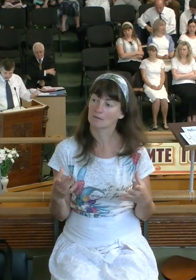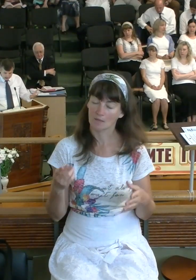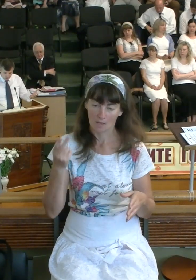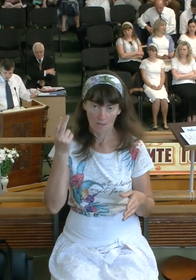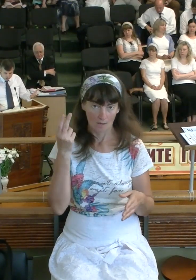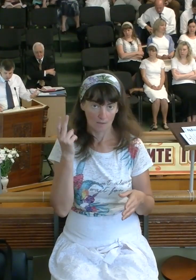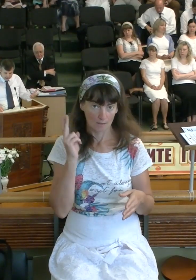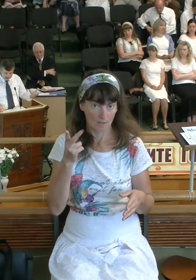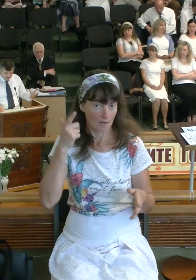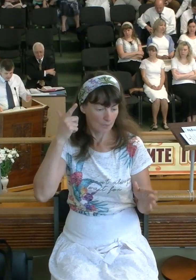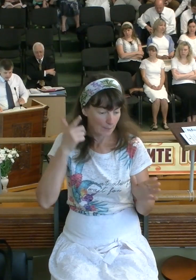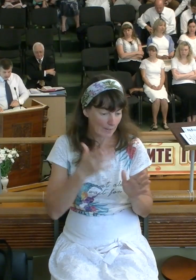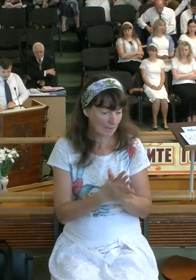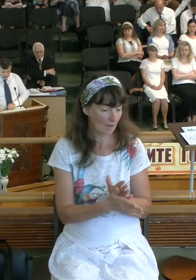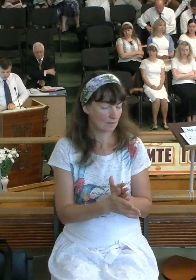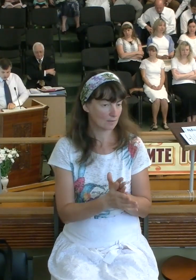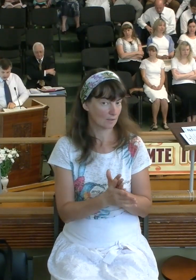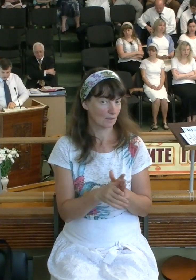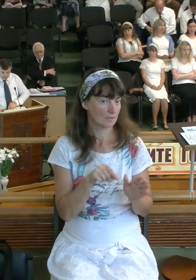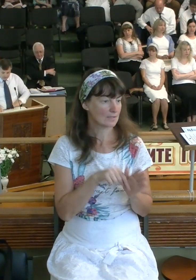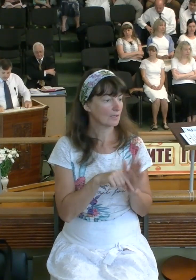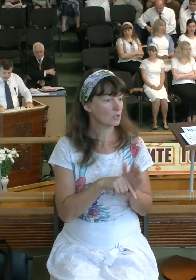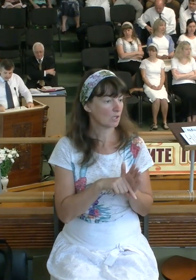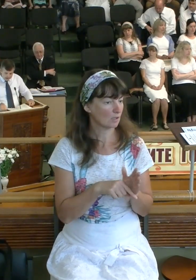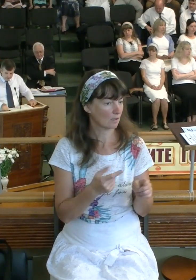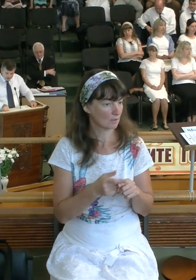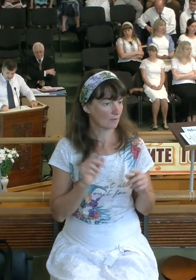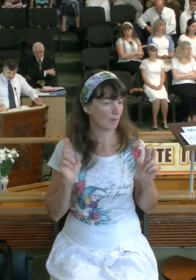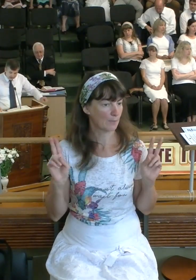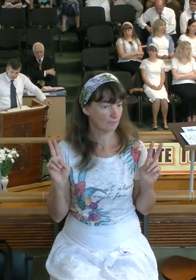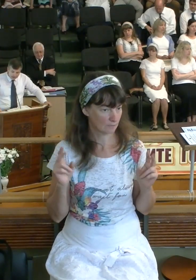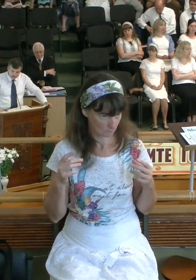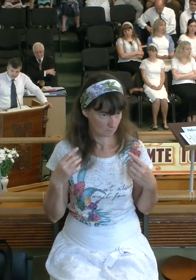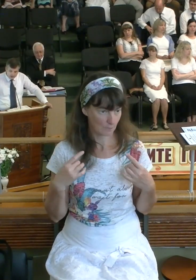мою христианскую жизнь? Однажды